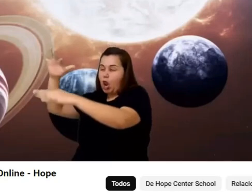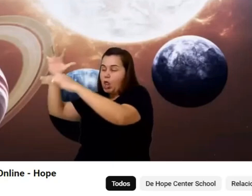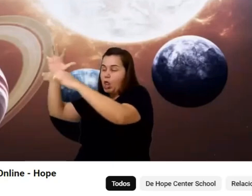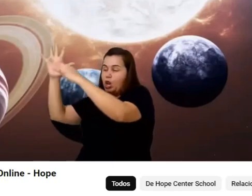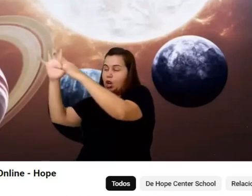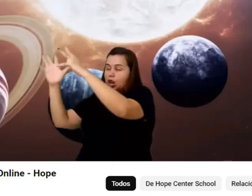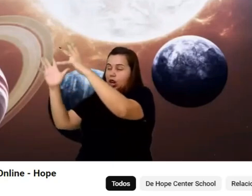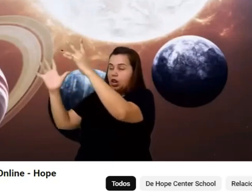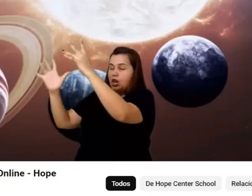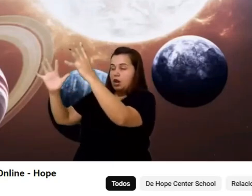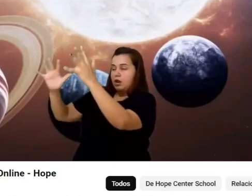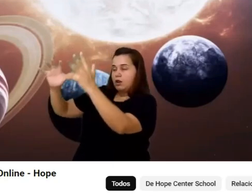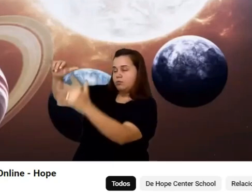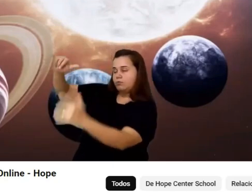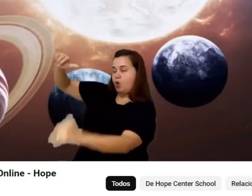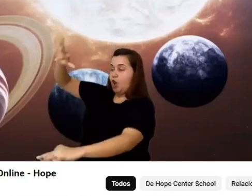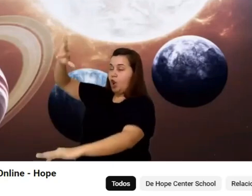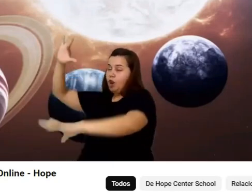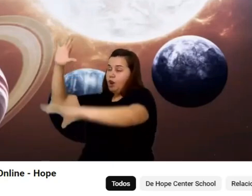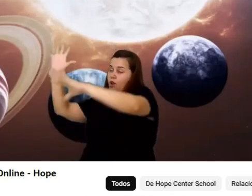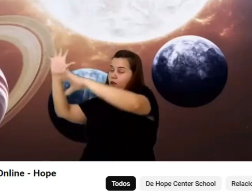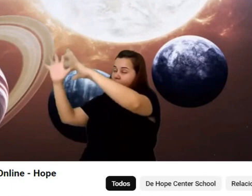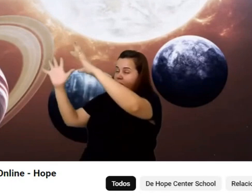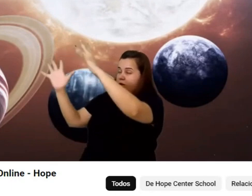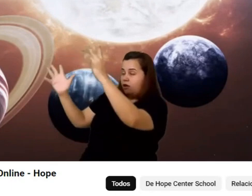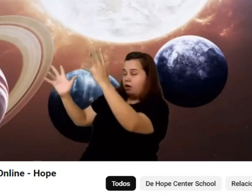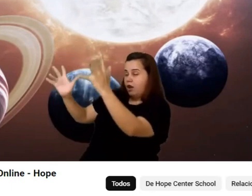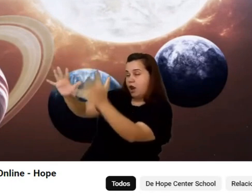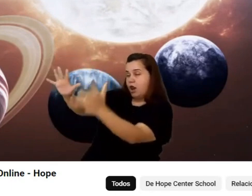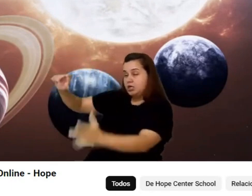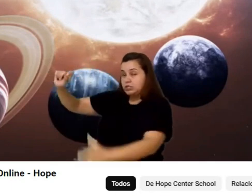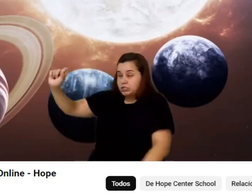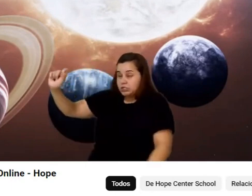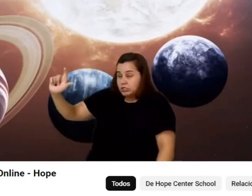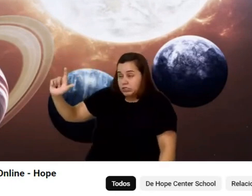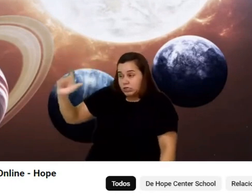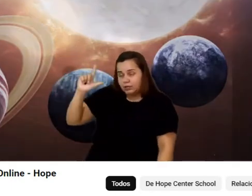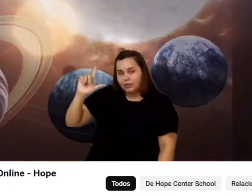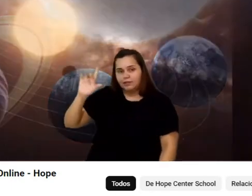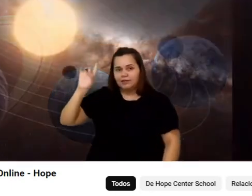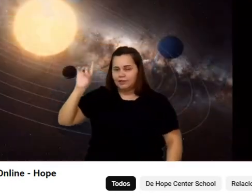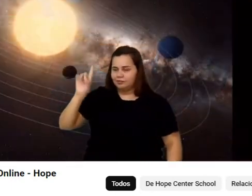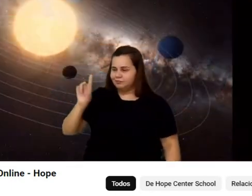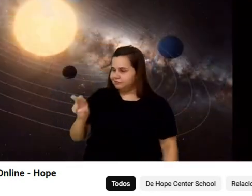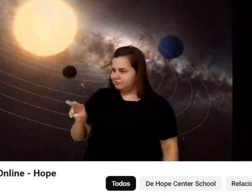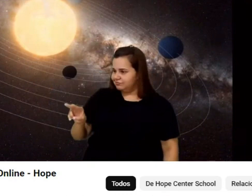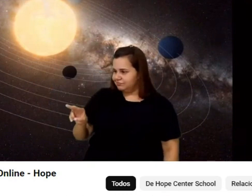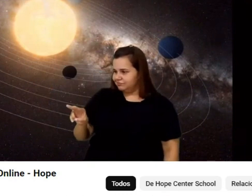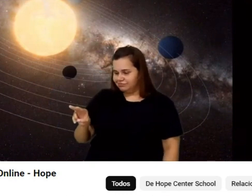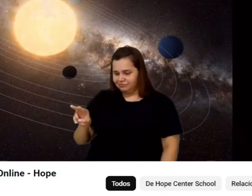enormes, muito calor, como o Sol, né? Então, ele vai fazendo tudo isso e ele